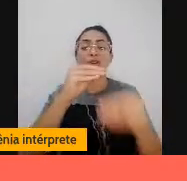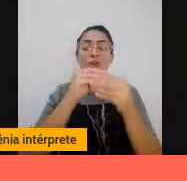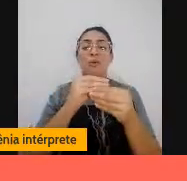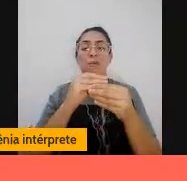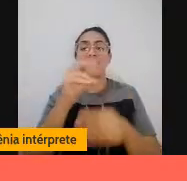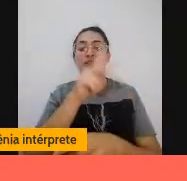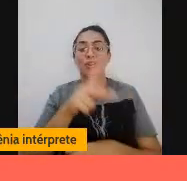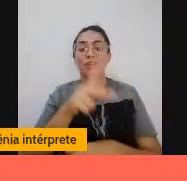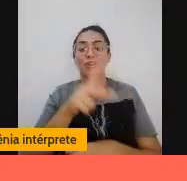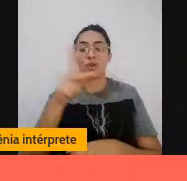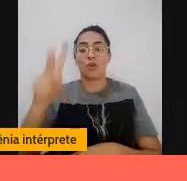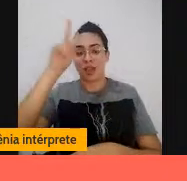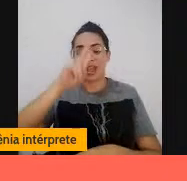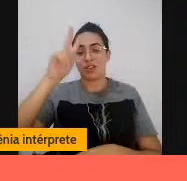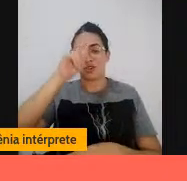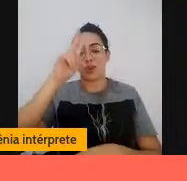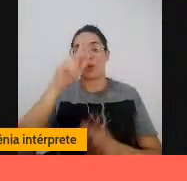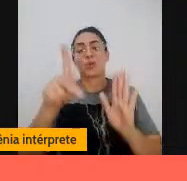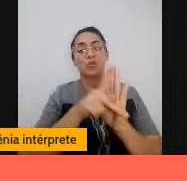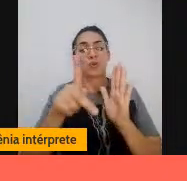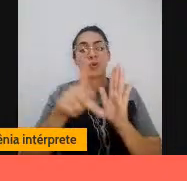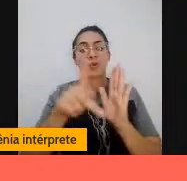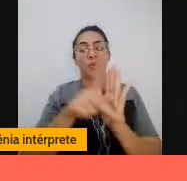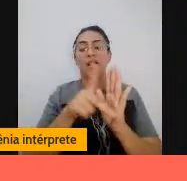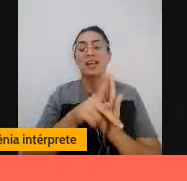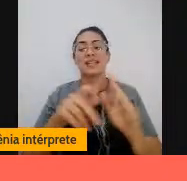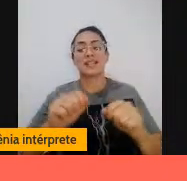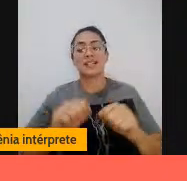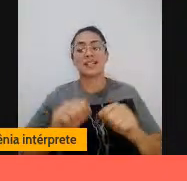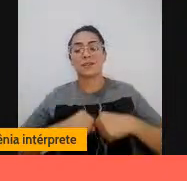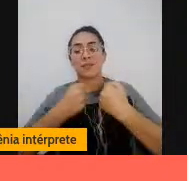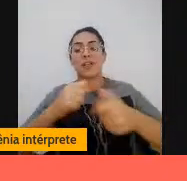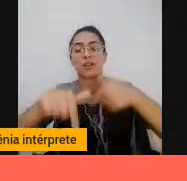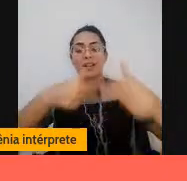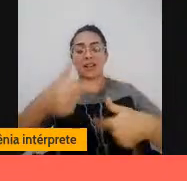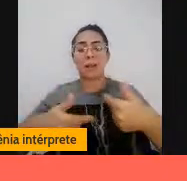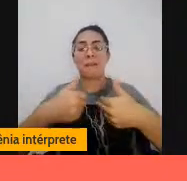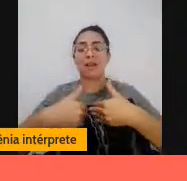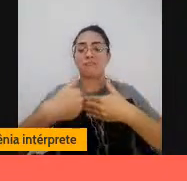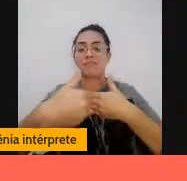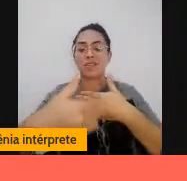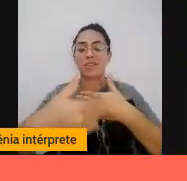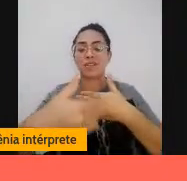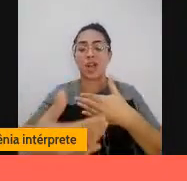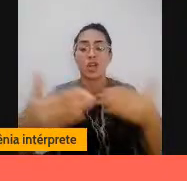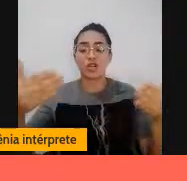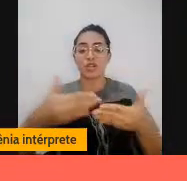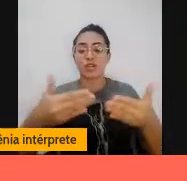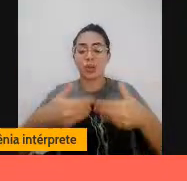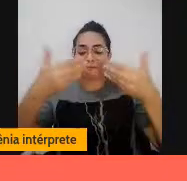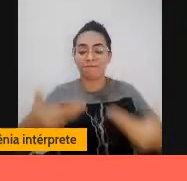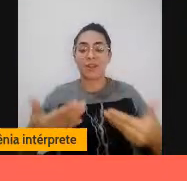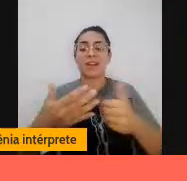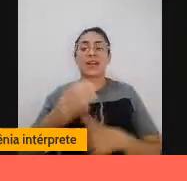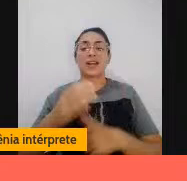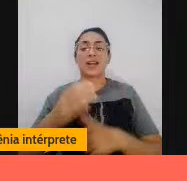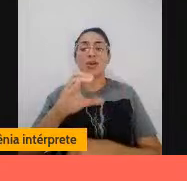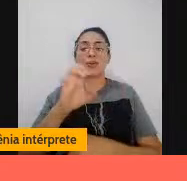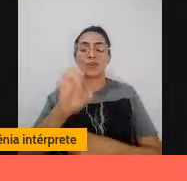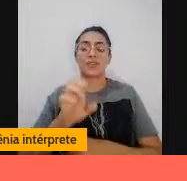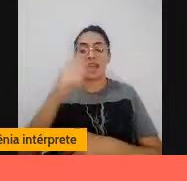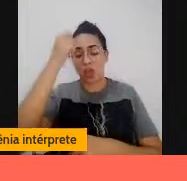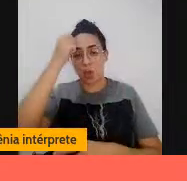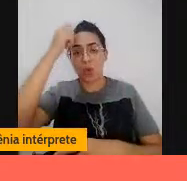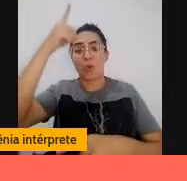professores e professoras que fazem e fizeram o centro de educação ser o que ele é hoje. Então, mais do que nunca, é uma ideia